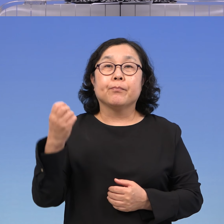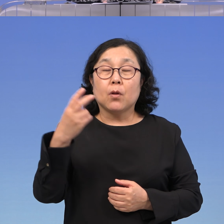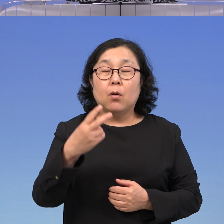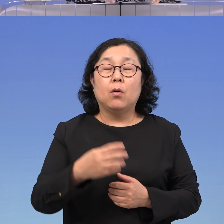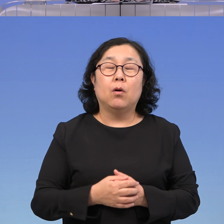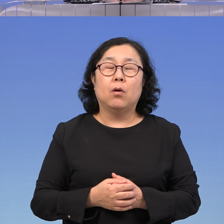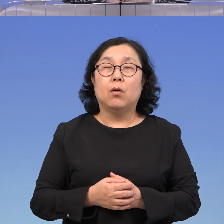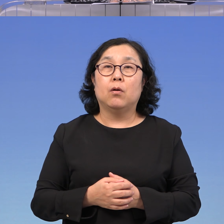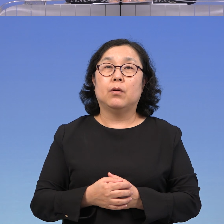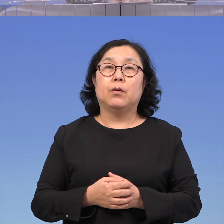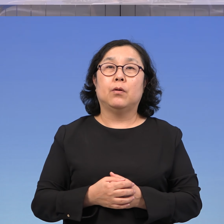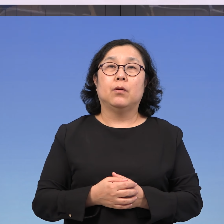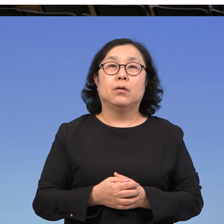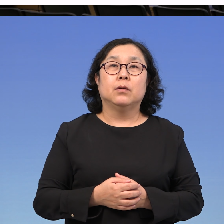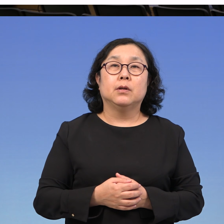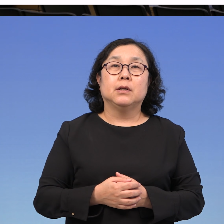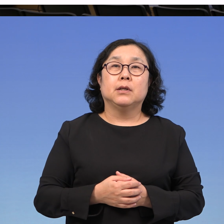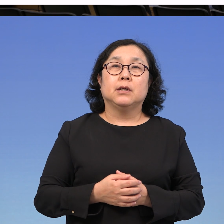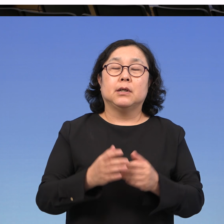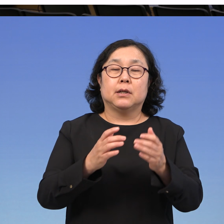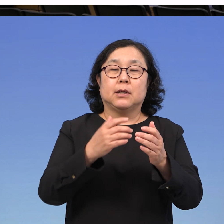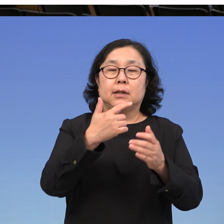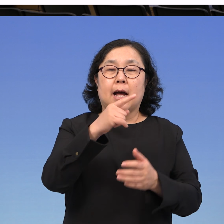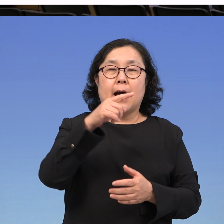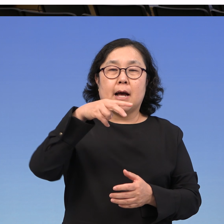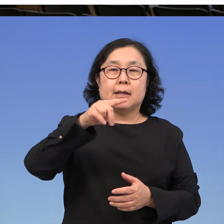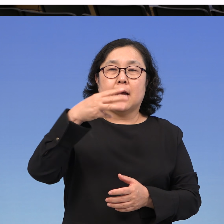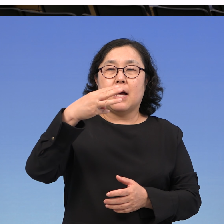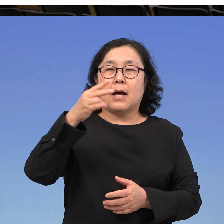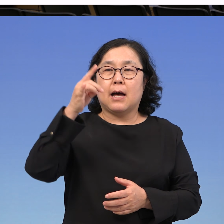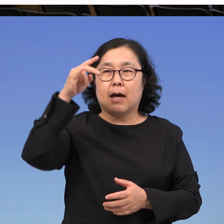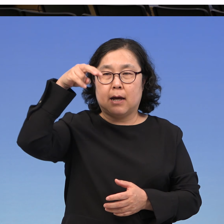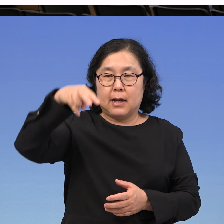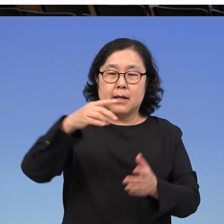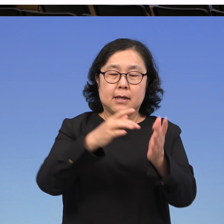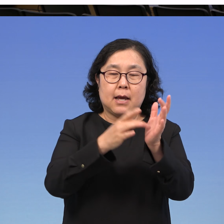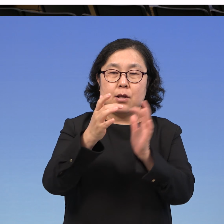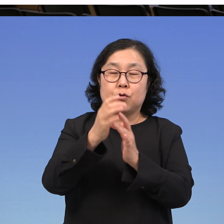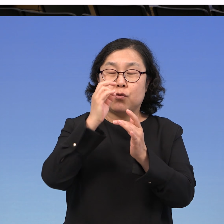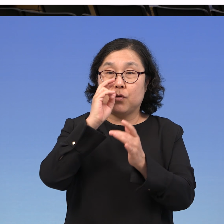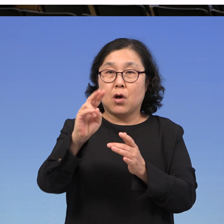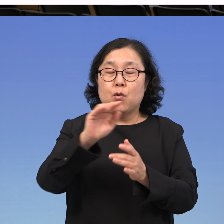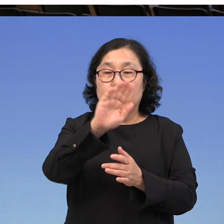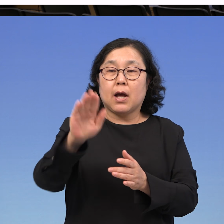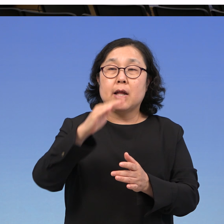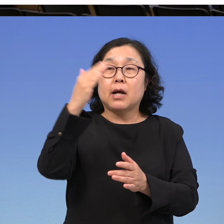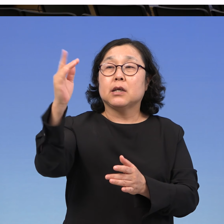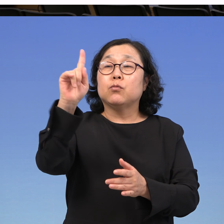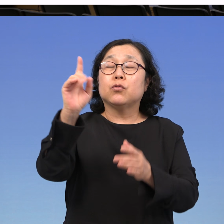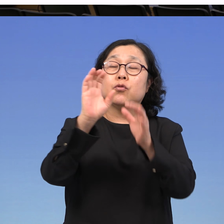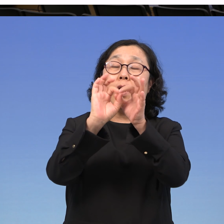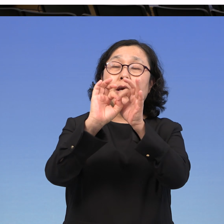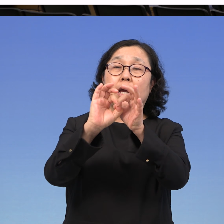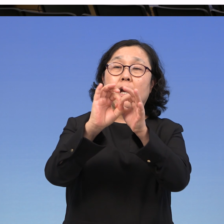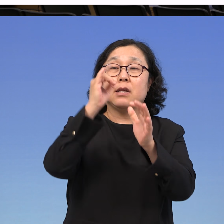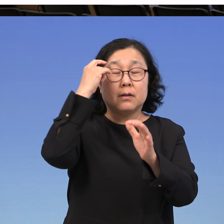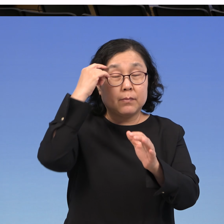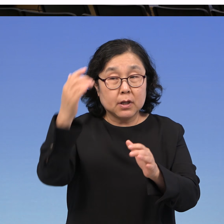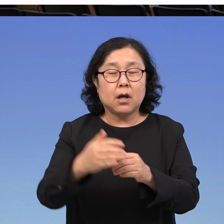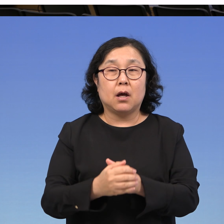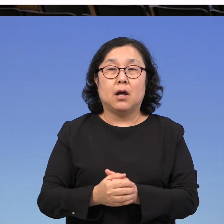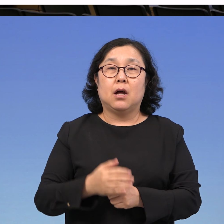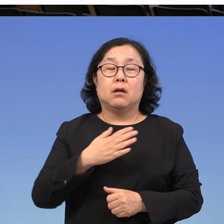그리고 무엇보다도 24절에 보니까 나서는 예수여 우리가 당신과 무슨 상관이 있나이까 내가